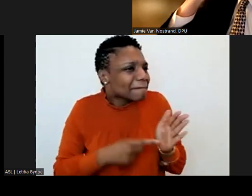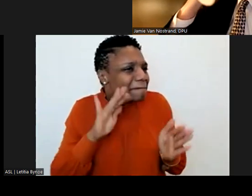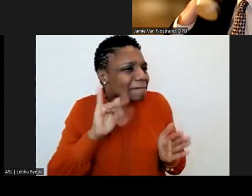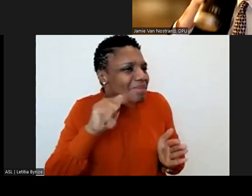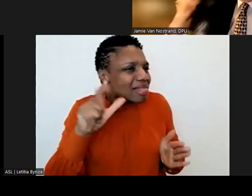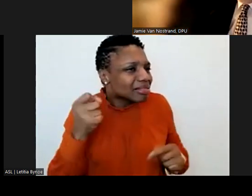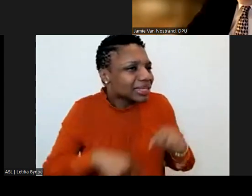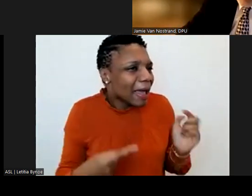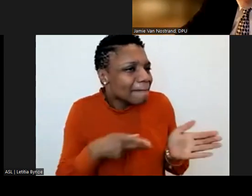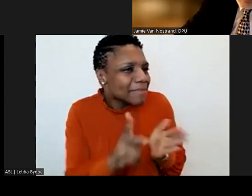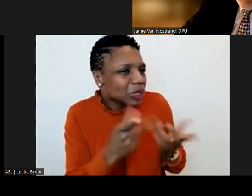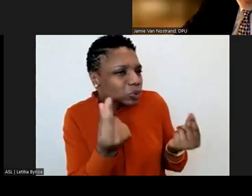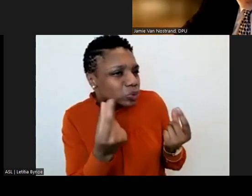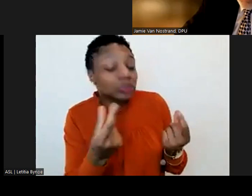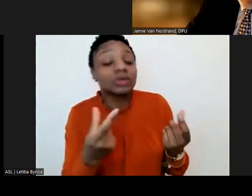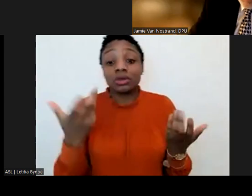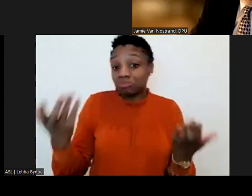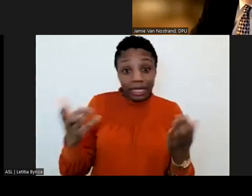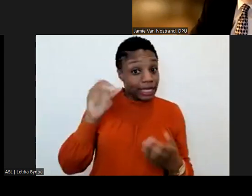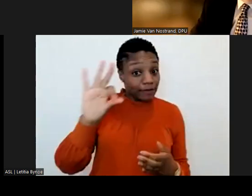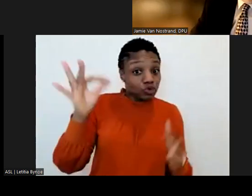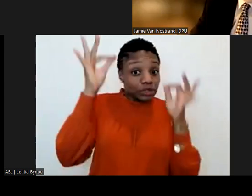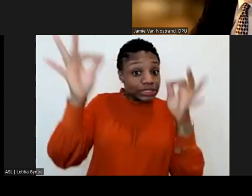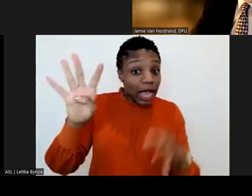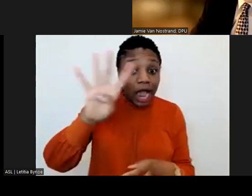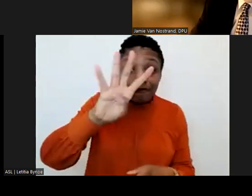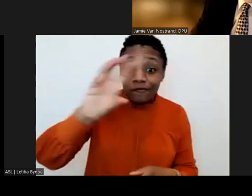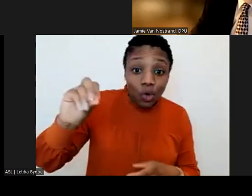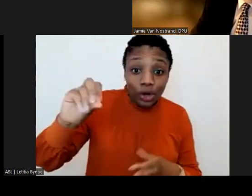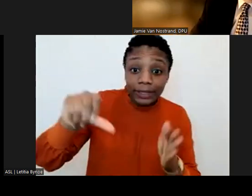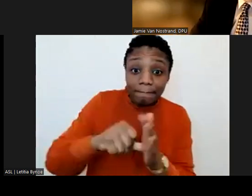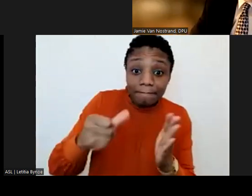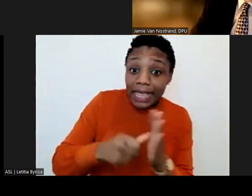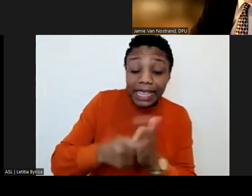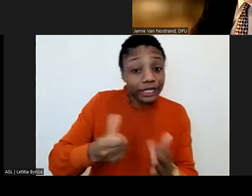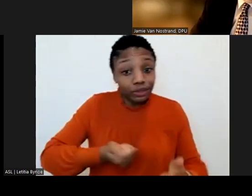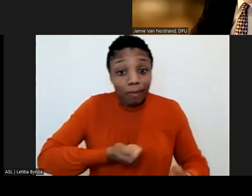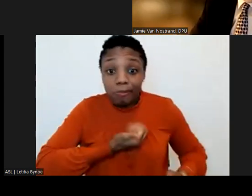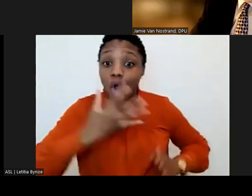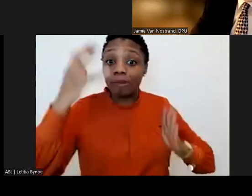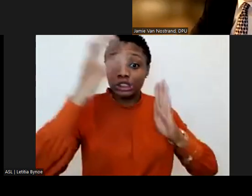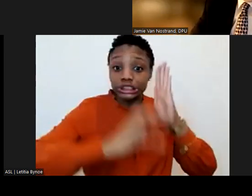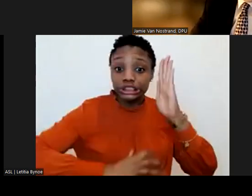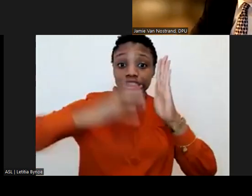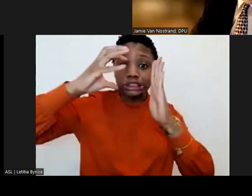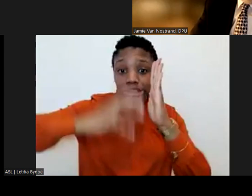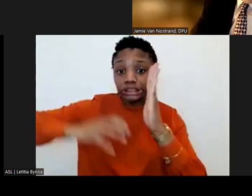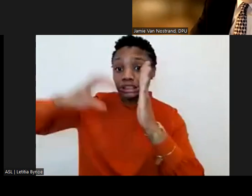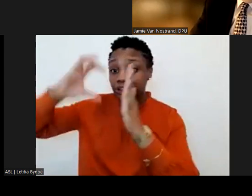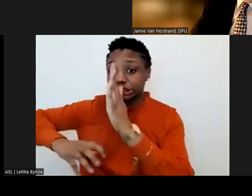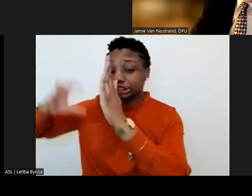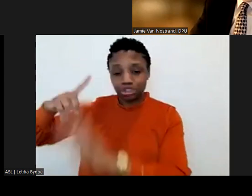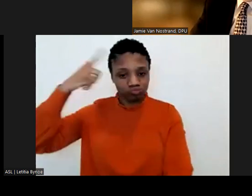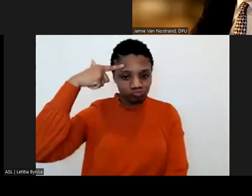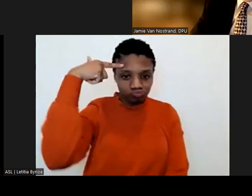las personas hablan de cuán difícil es pagar su cuenta eléctrica eh pero